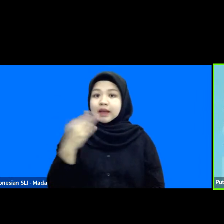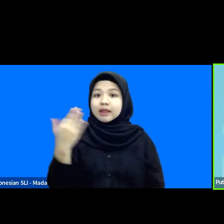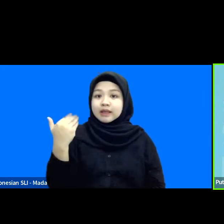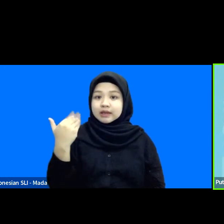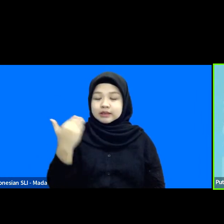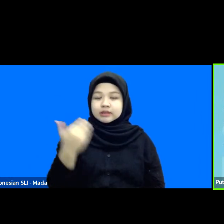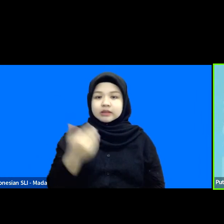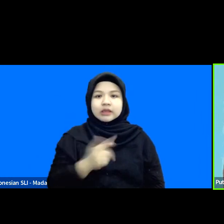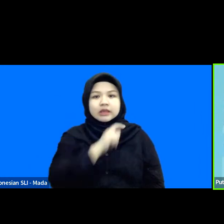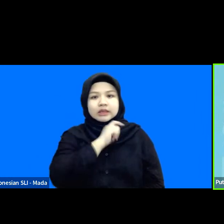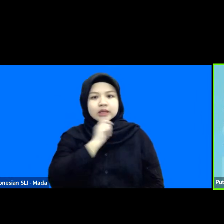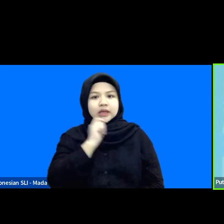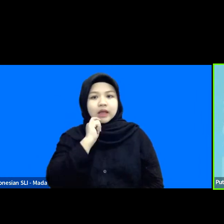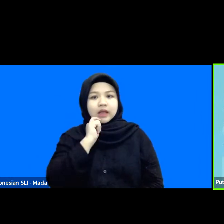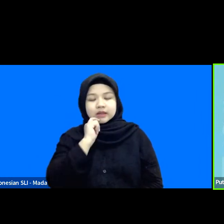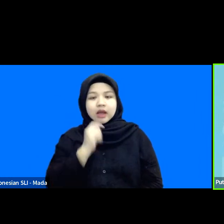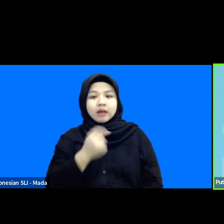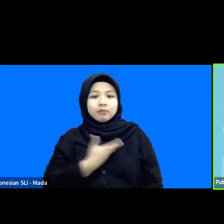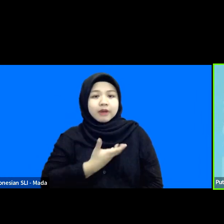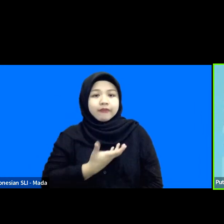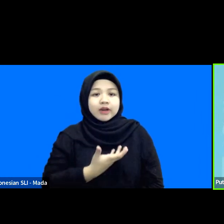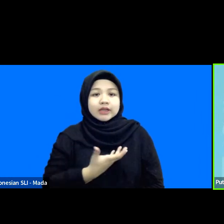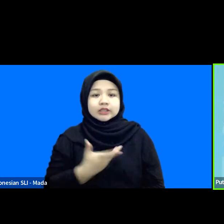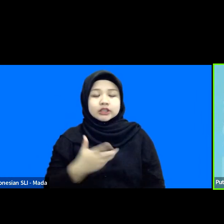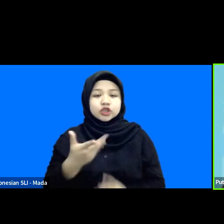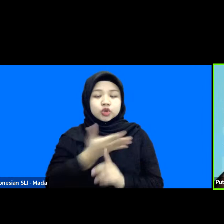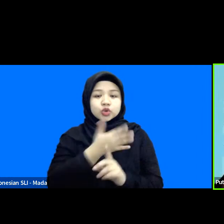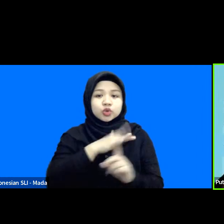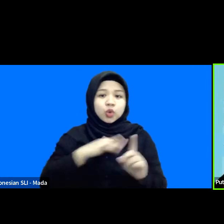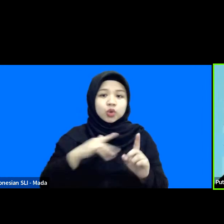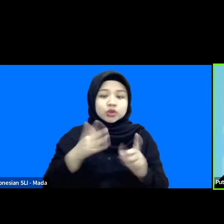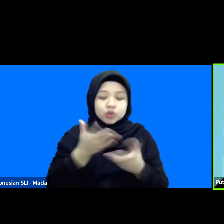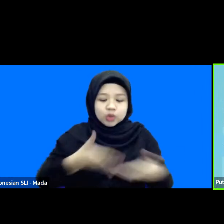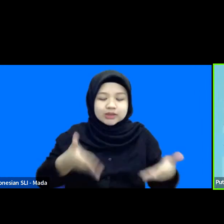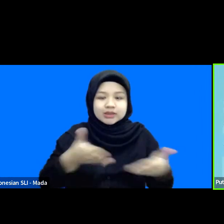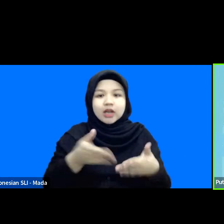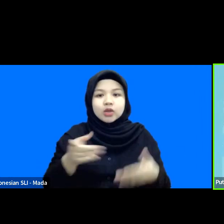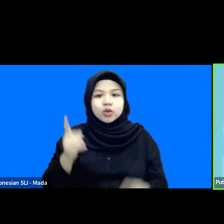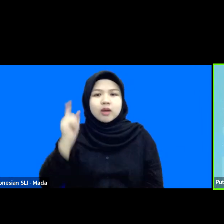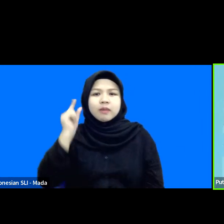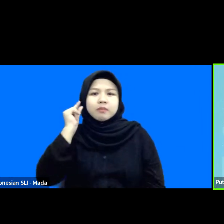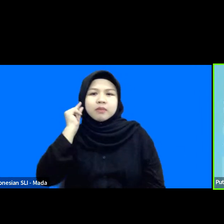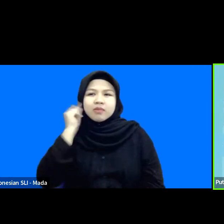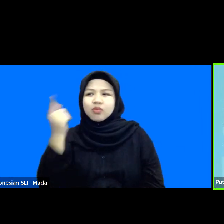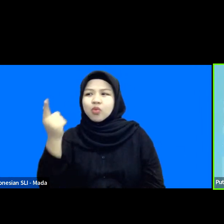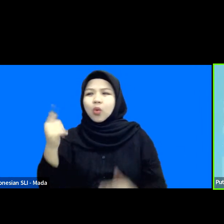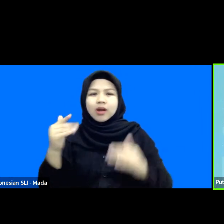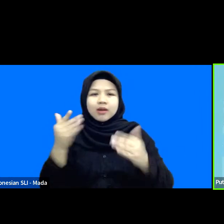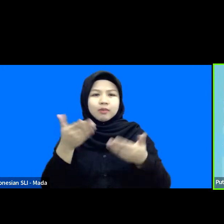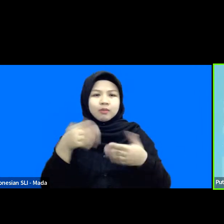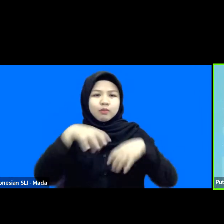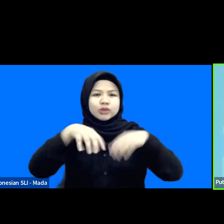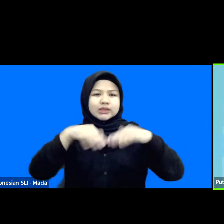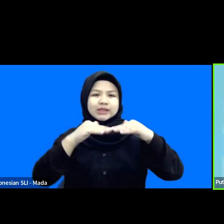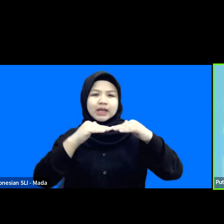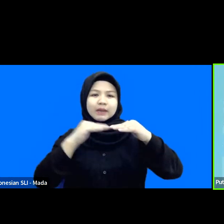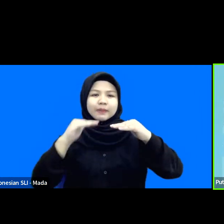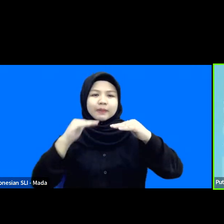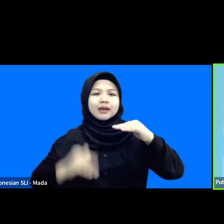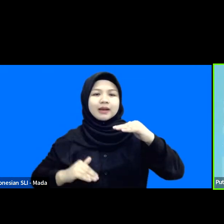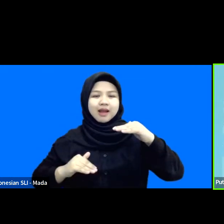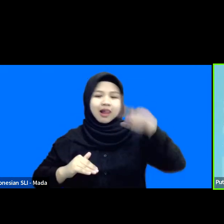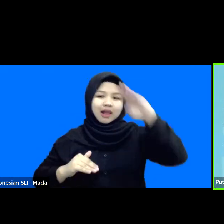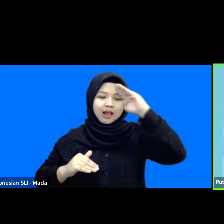ternyata preferensi sosial menempatkan anak perempuan lebih rendah dibanding anak laki-laki, dan